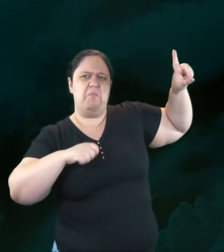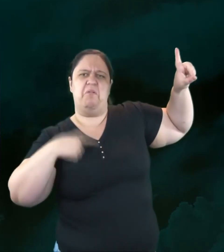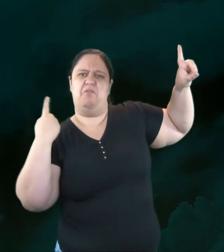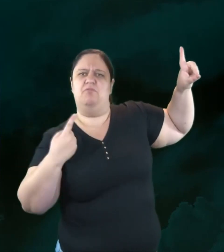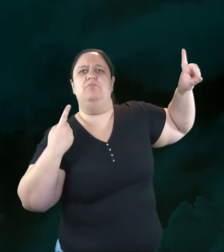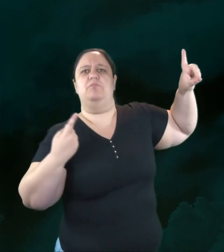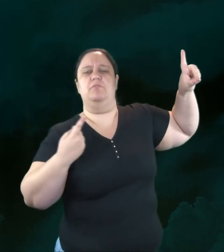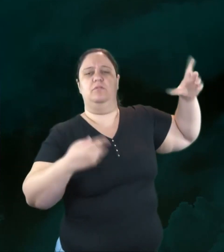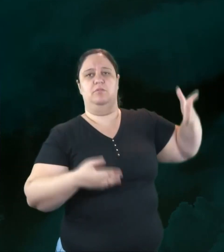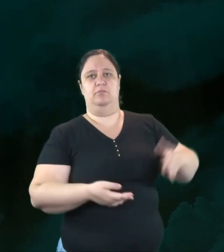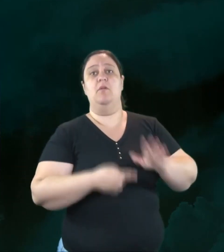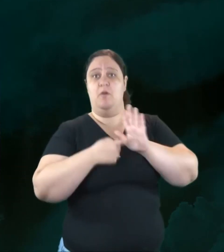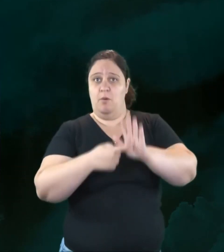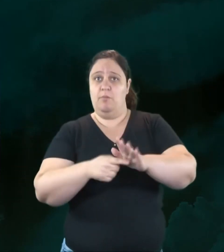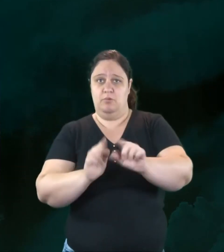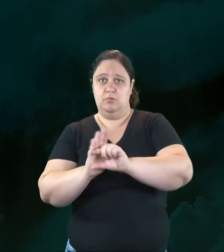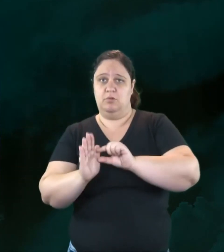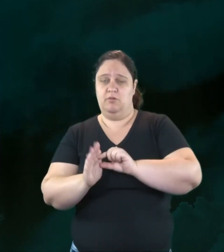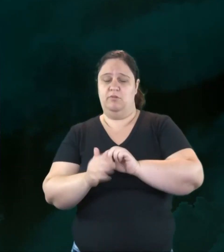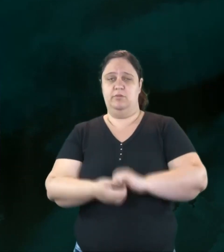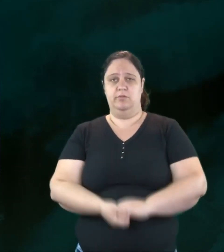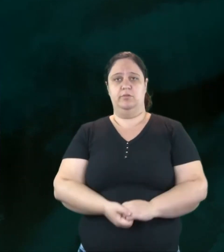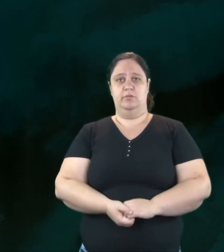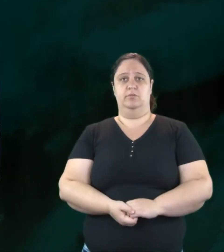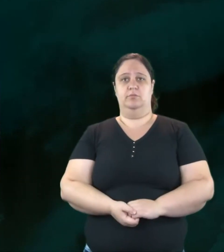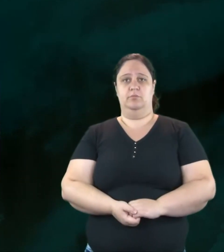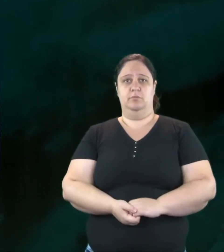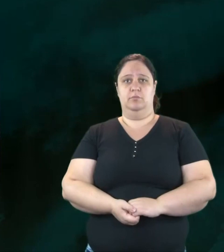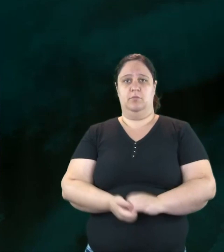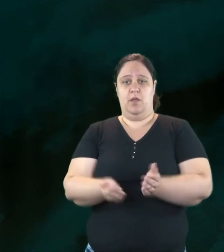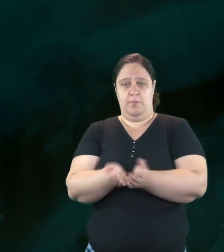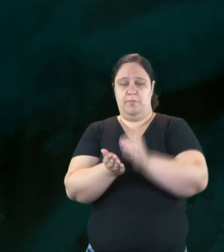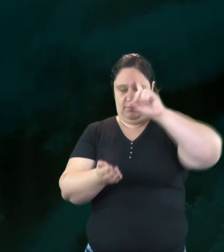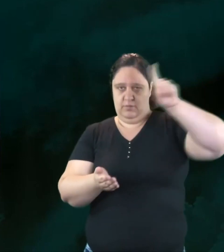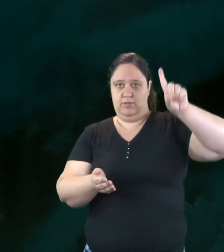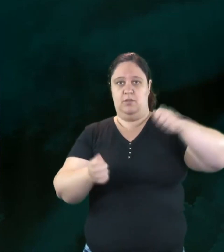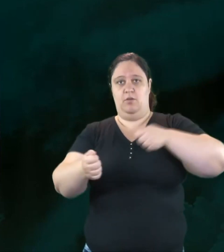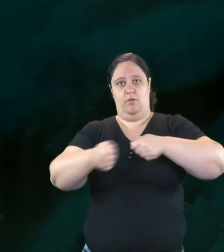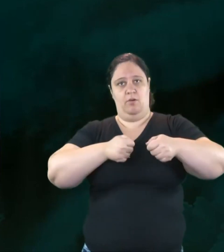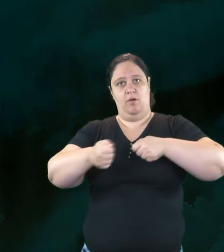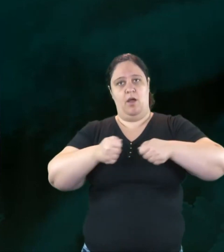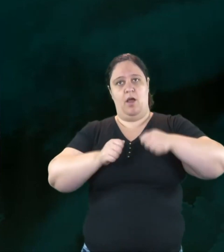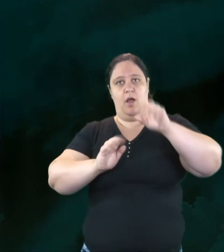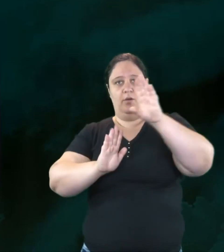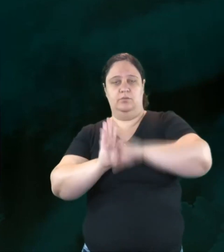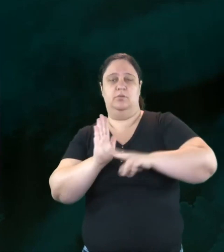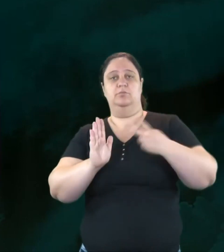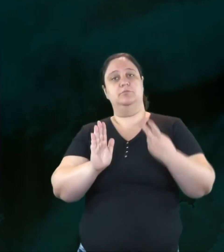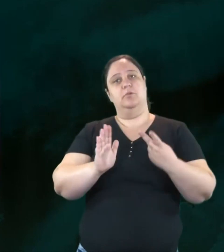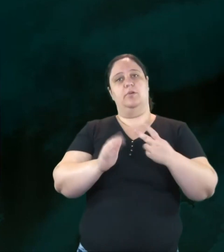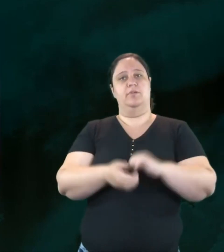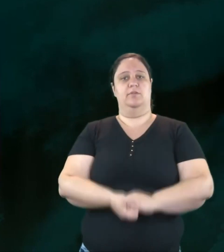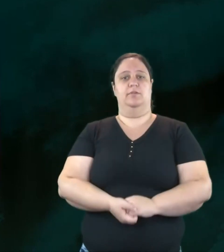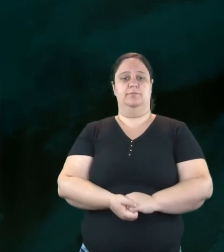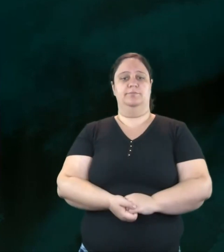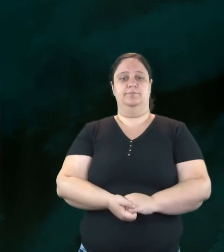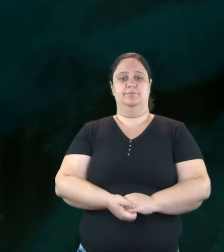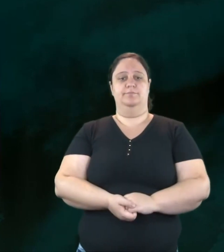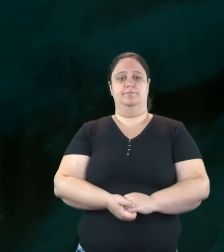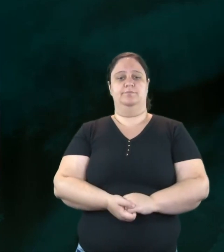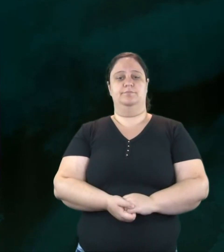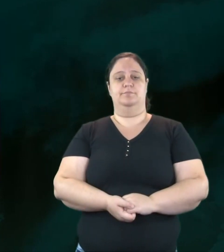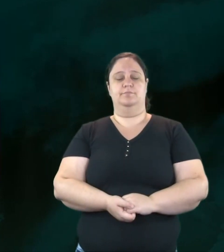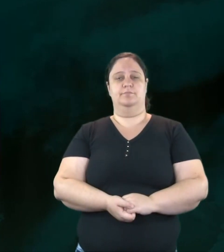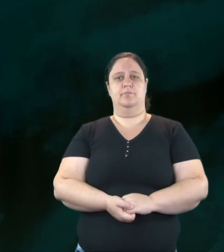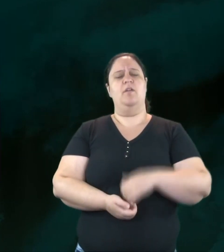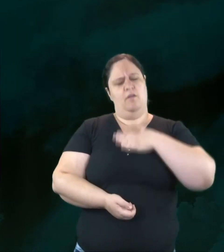versículo. Abre na sua Bíblia, Salmo 2. Salmos 2 é um salmo